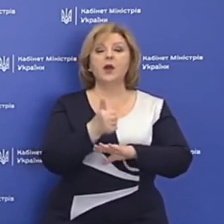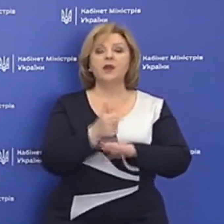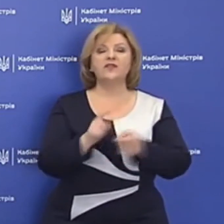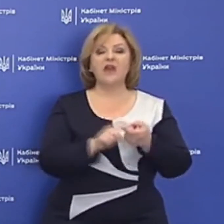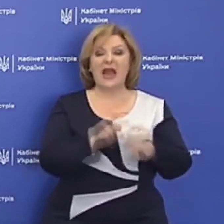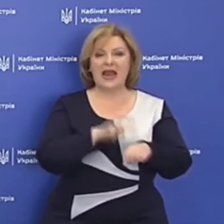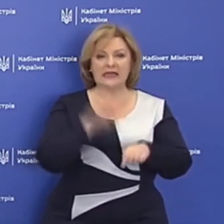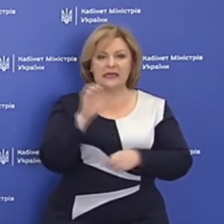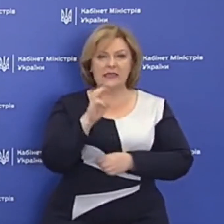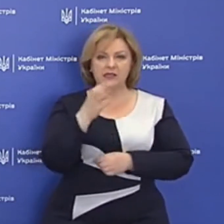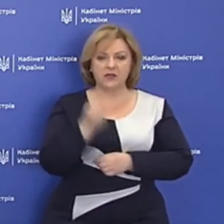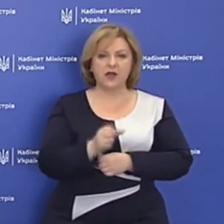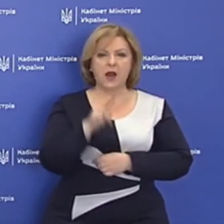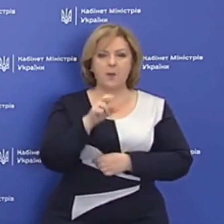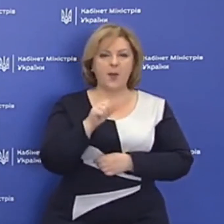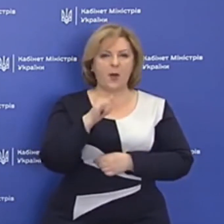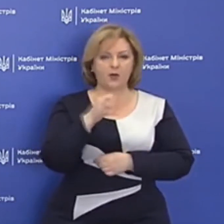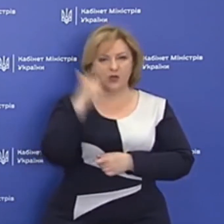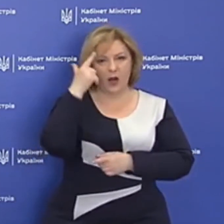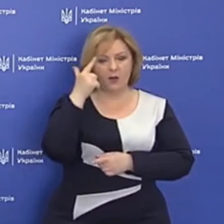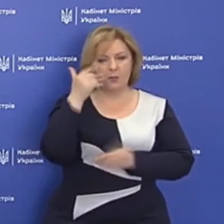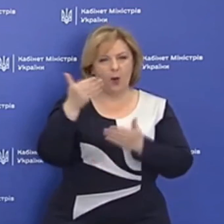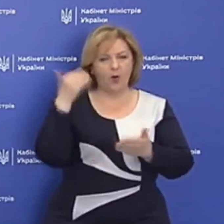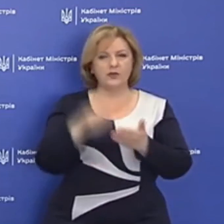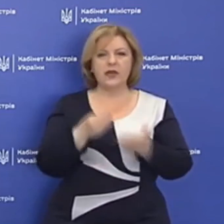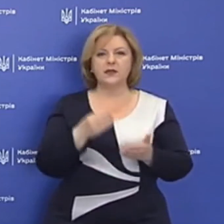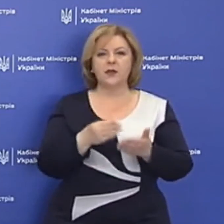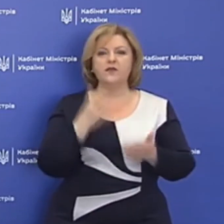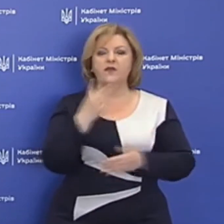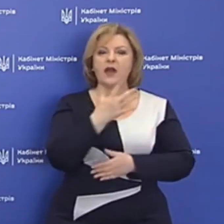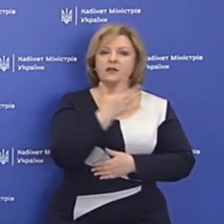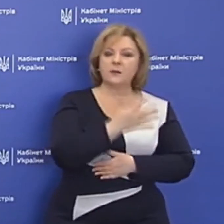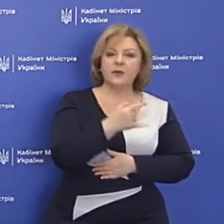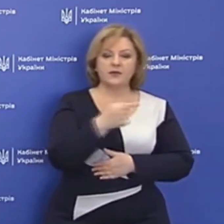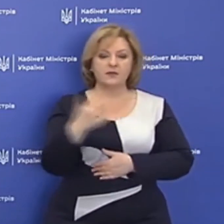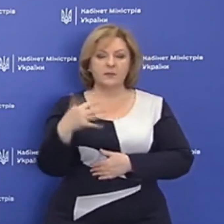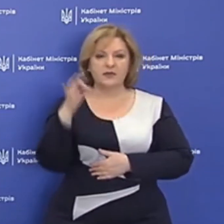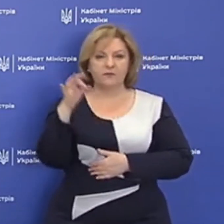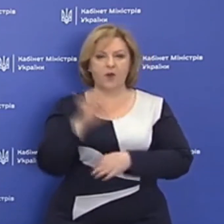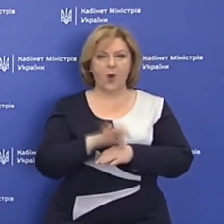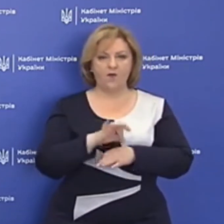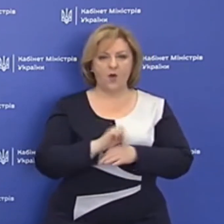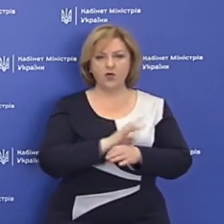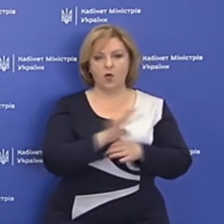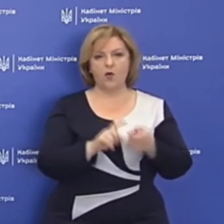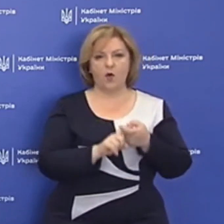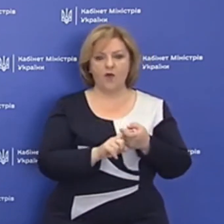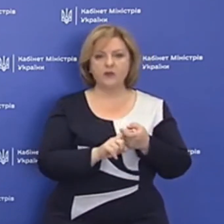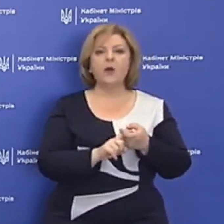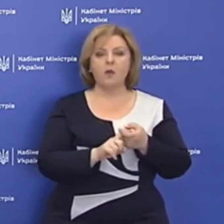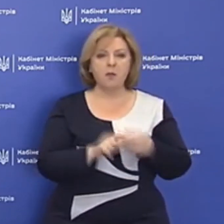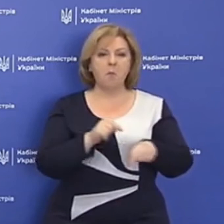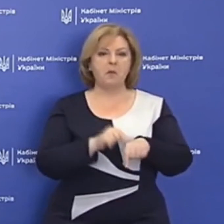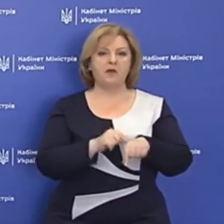інфекціоніст США Ентоні Фаучі попередньо оцінив, що від 25 до 50% хворих на коронавірус переносять